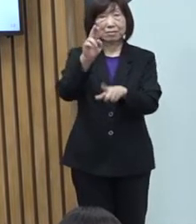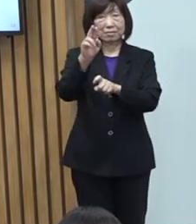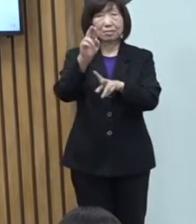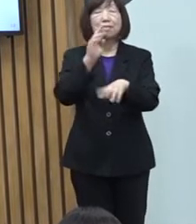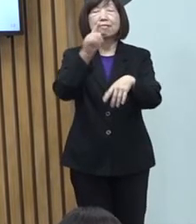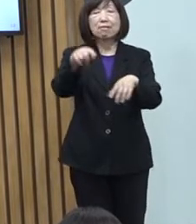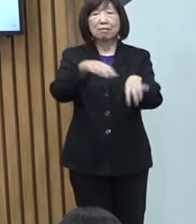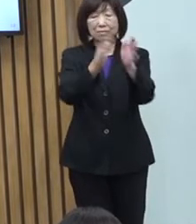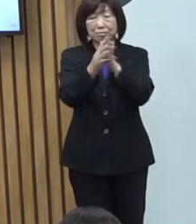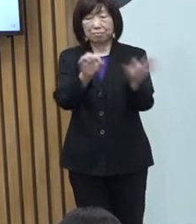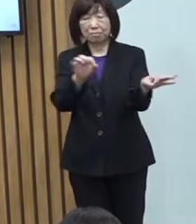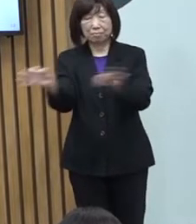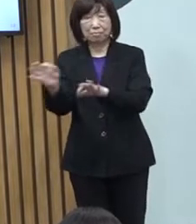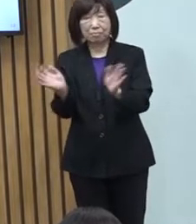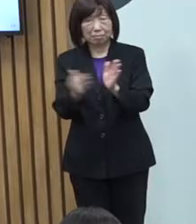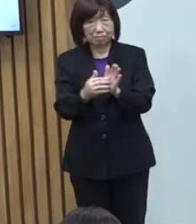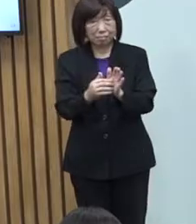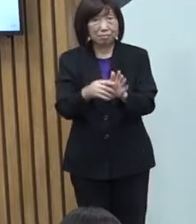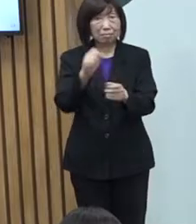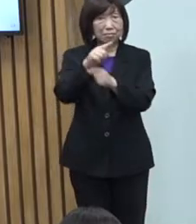长这个免税期限到